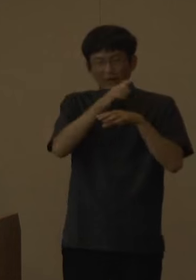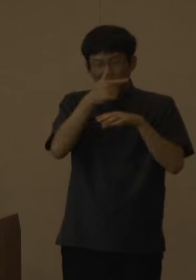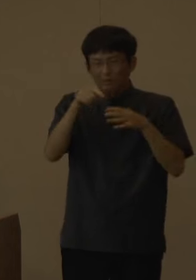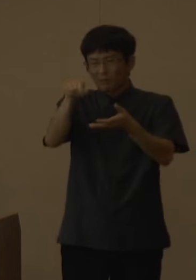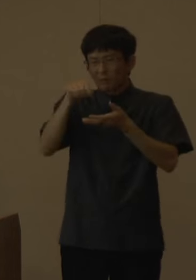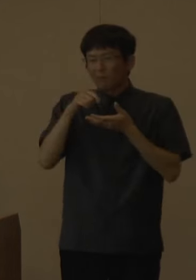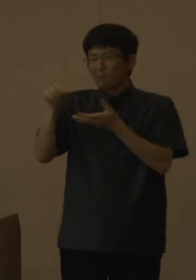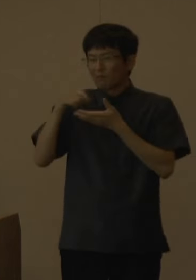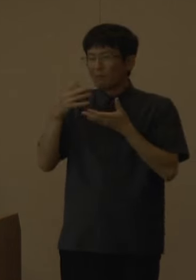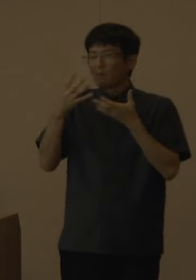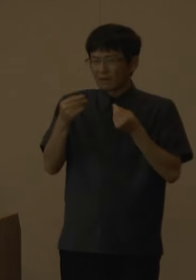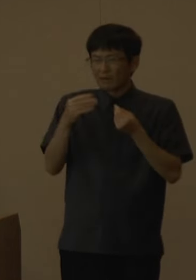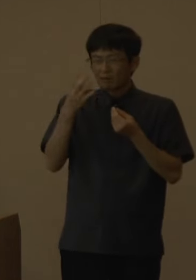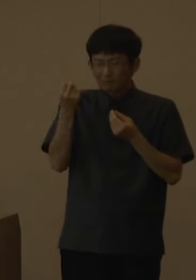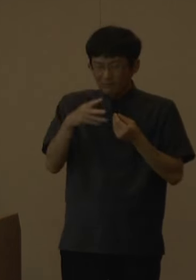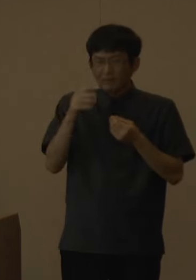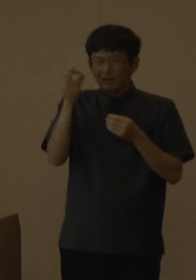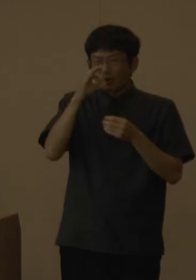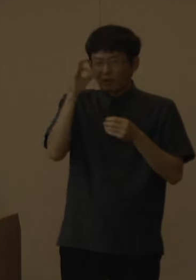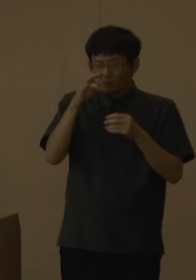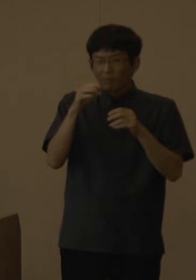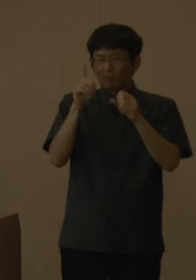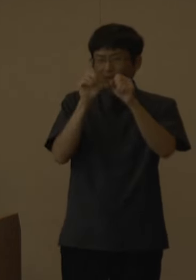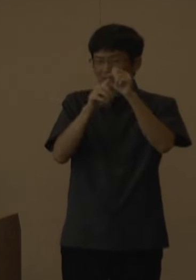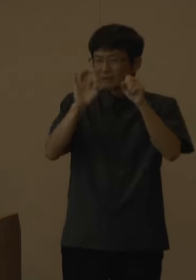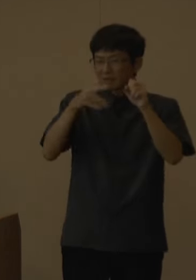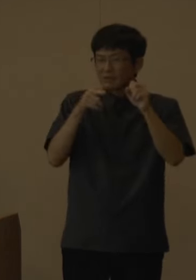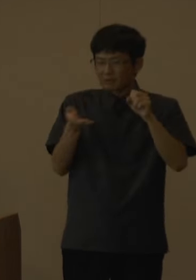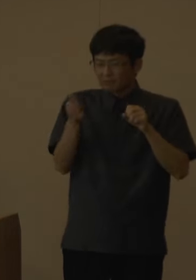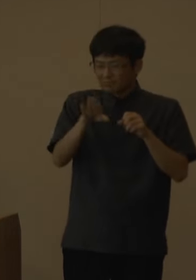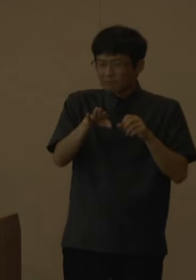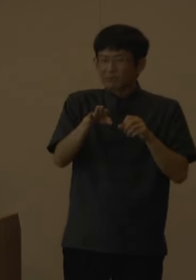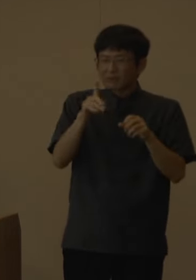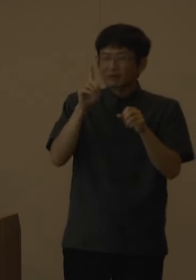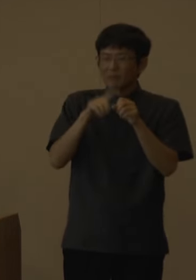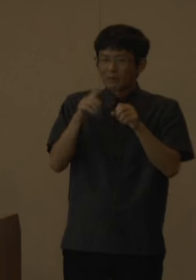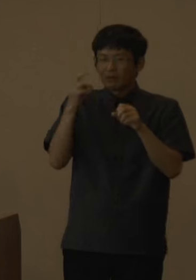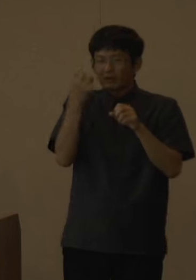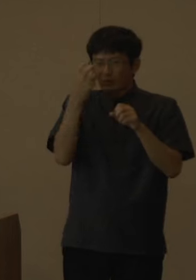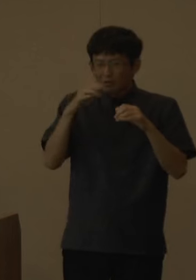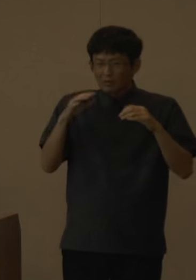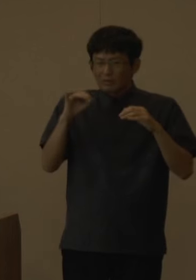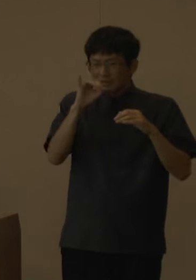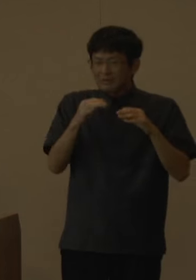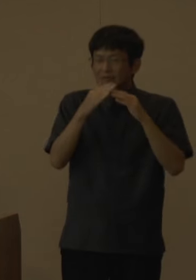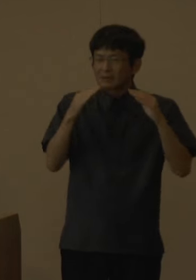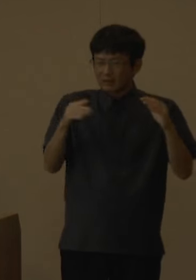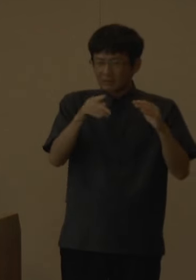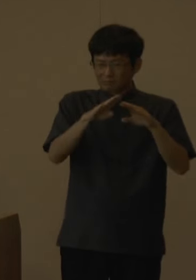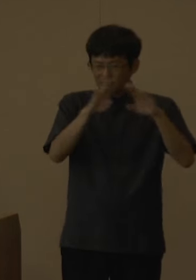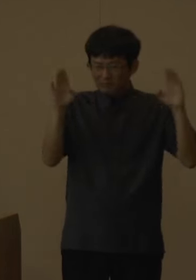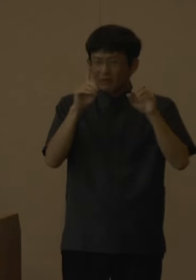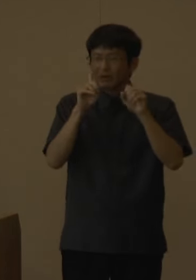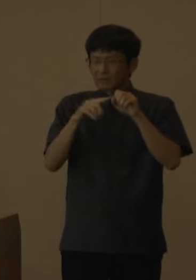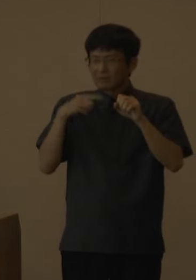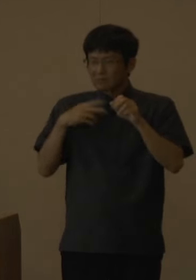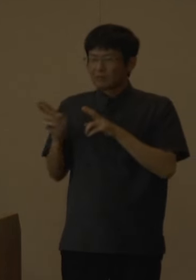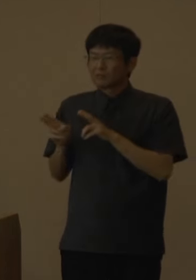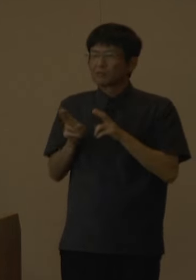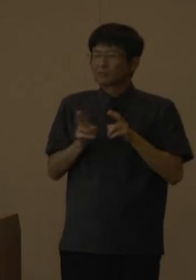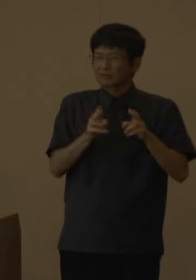14日に第3回の観光目的税の導入施行に関する検討委員会を開催することで準備を進めてまいりましたけれども